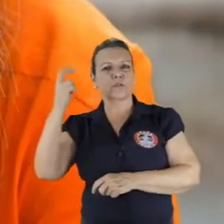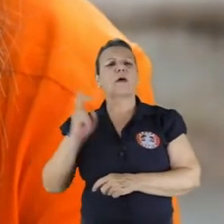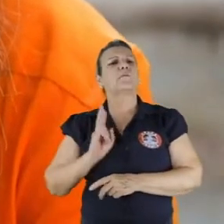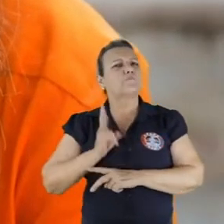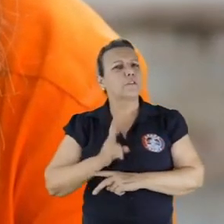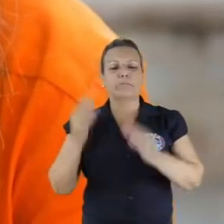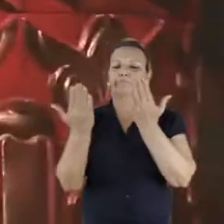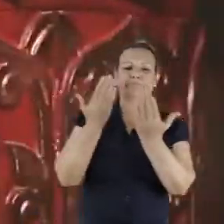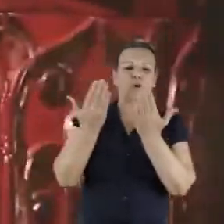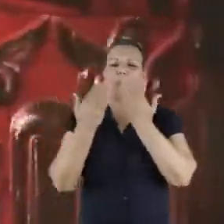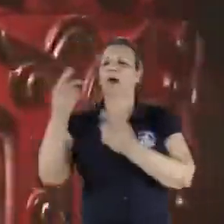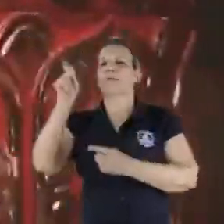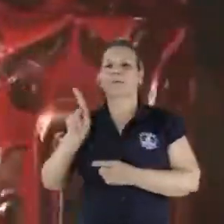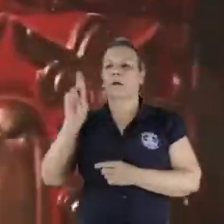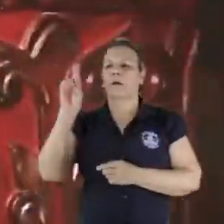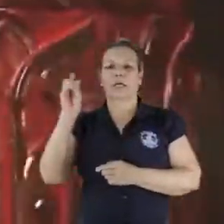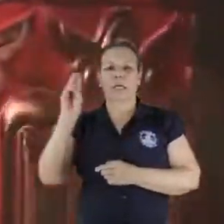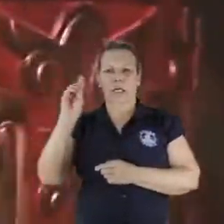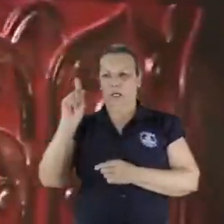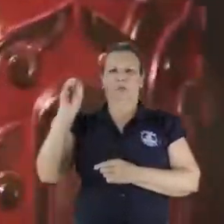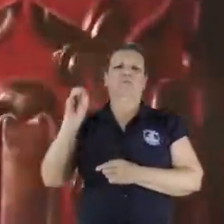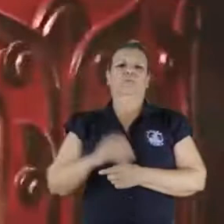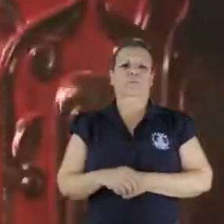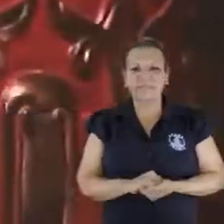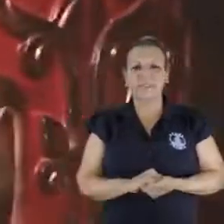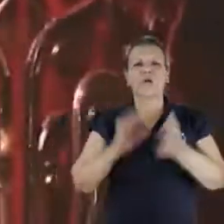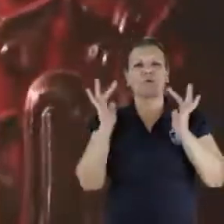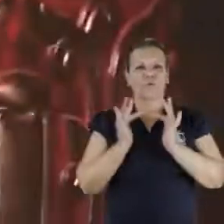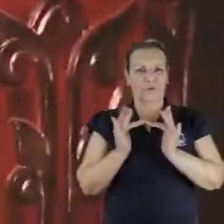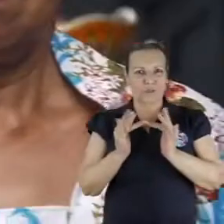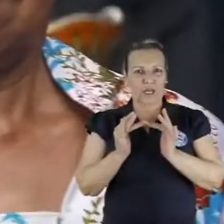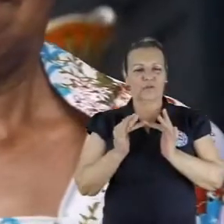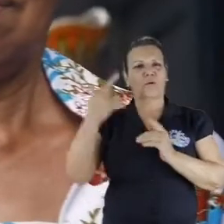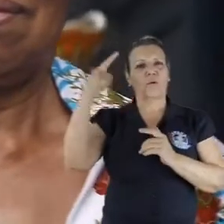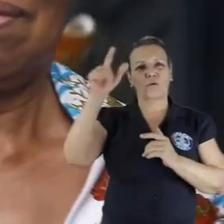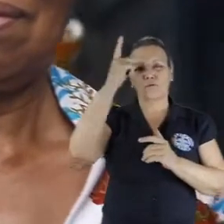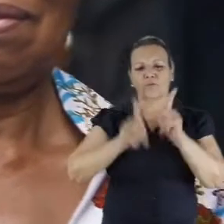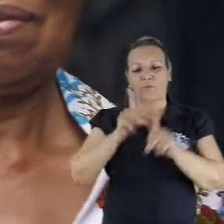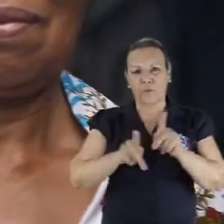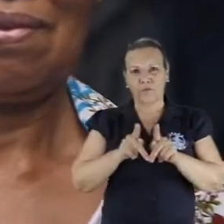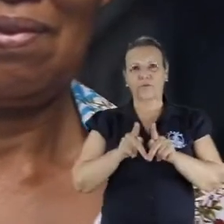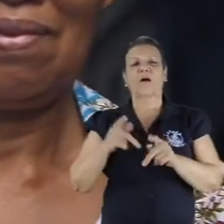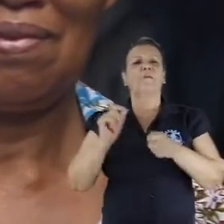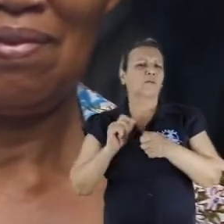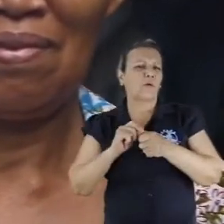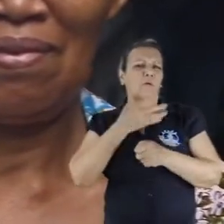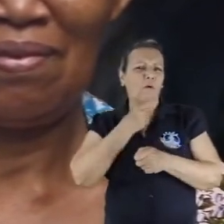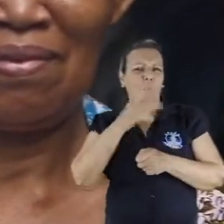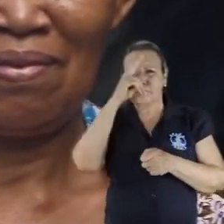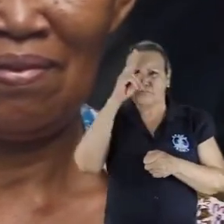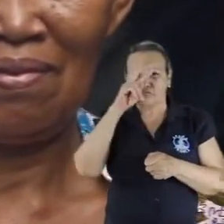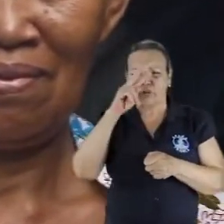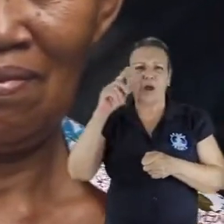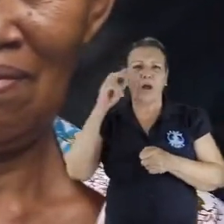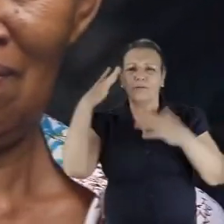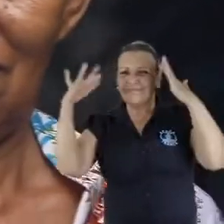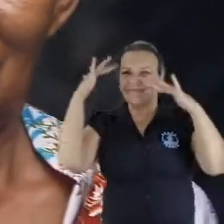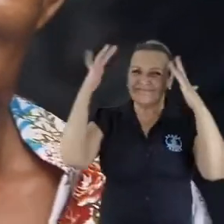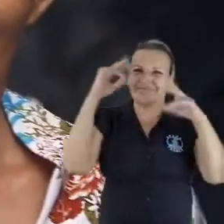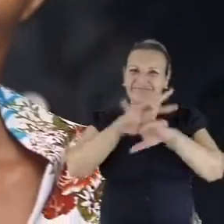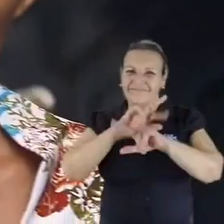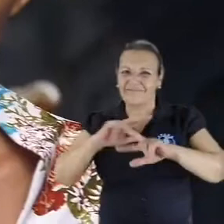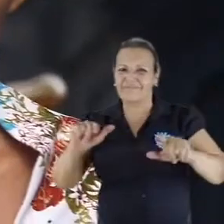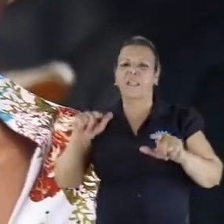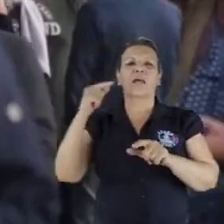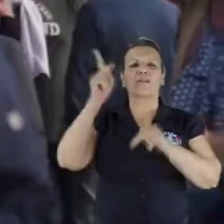sempre comparadas aos gregos. O contato com outros povos fez com que o autor refletisse sobre as diferenças